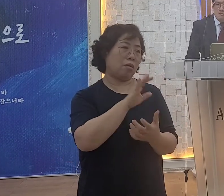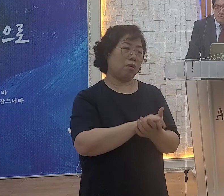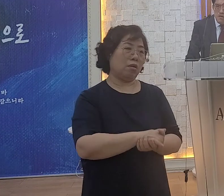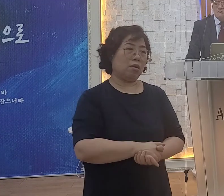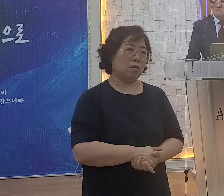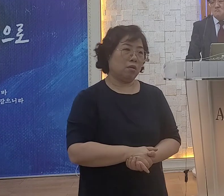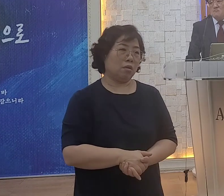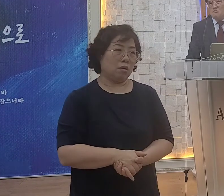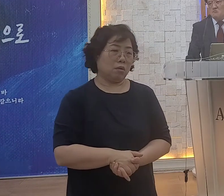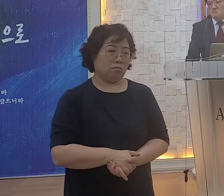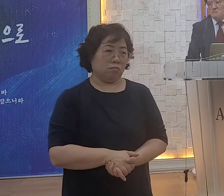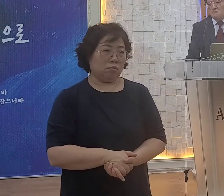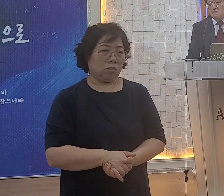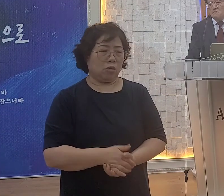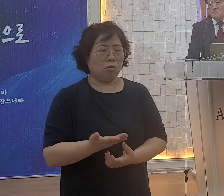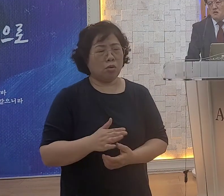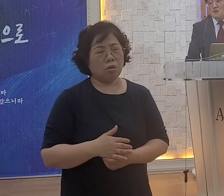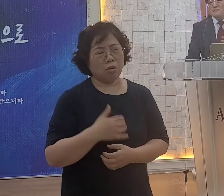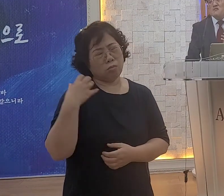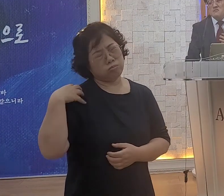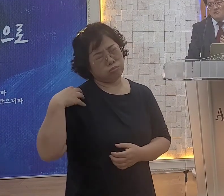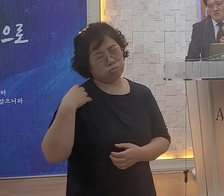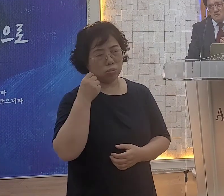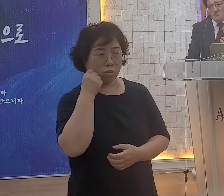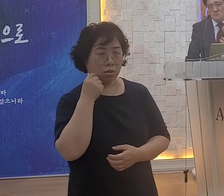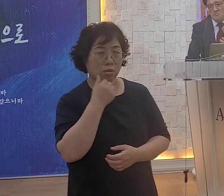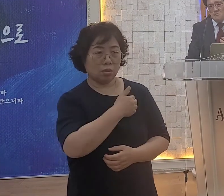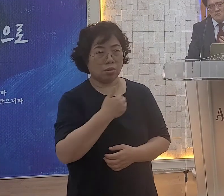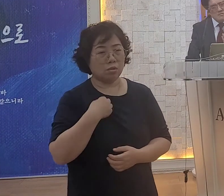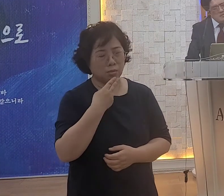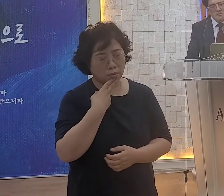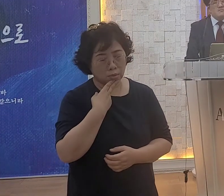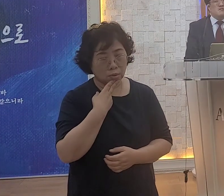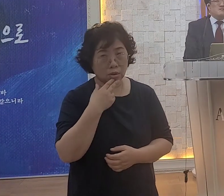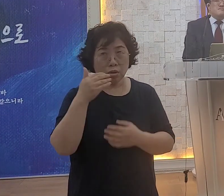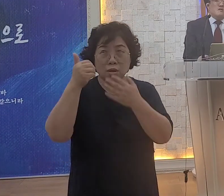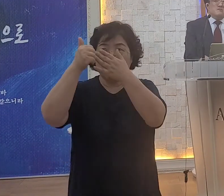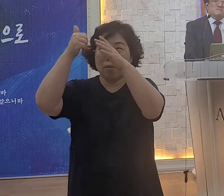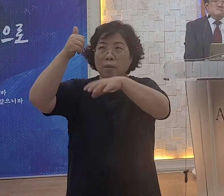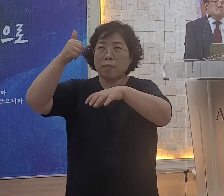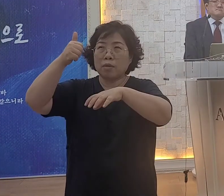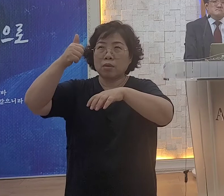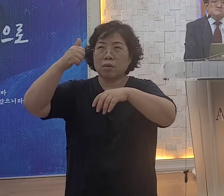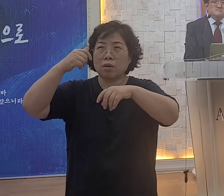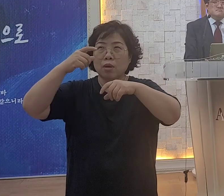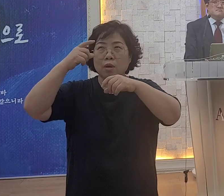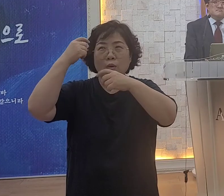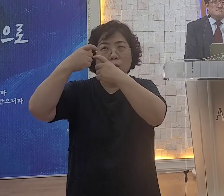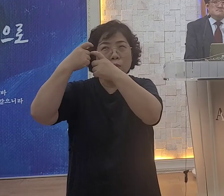어쩌던 일이야. 어쩌라고 우리 보고. 하나님 다 아신다면서. 저는 이것 때문에 참이 안.